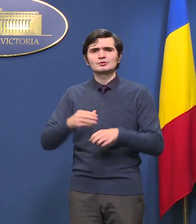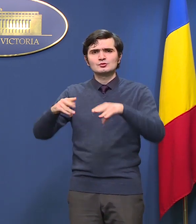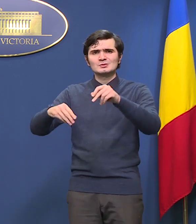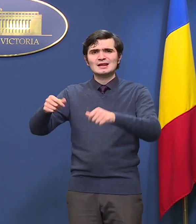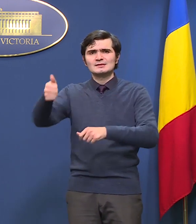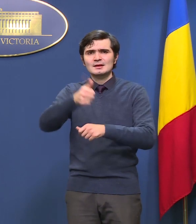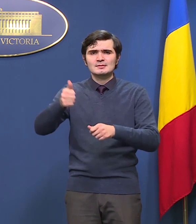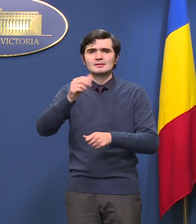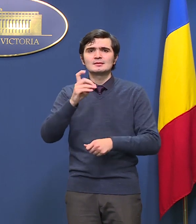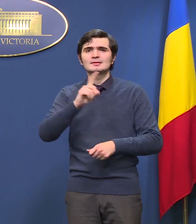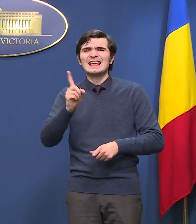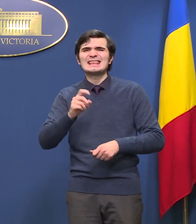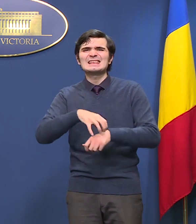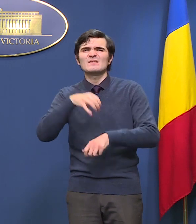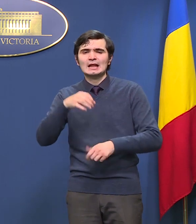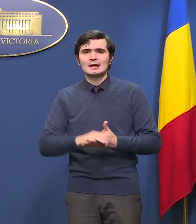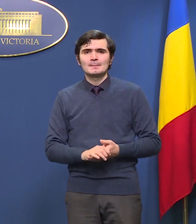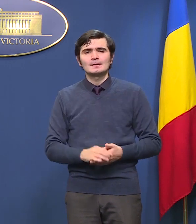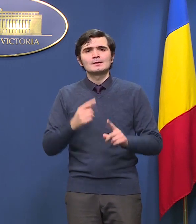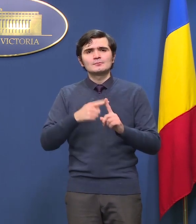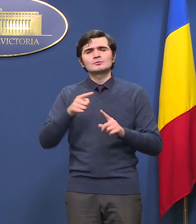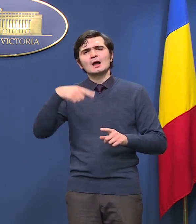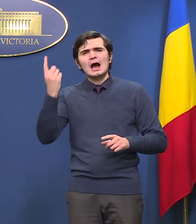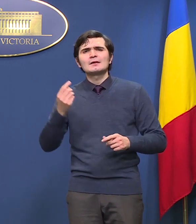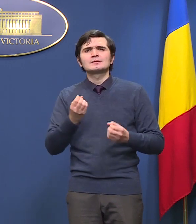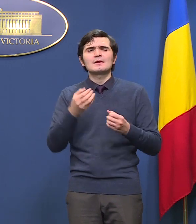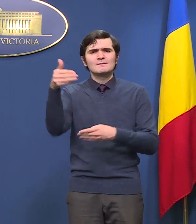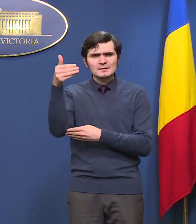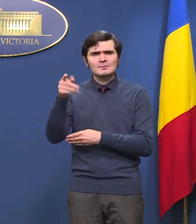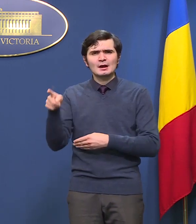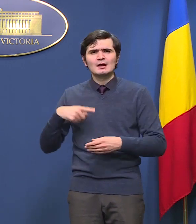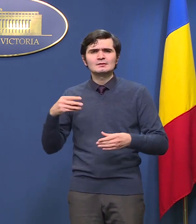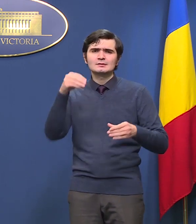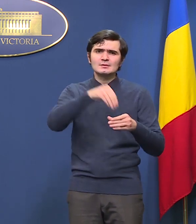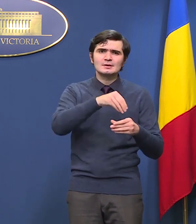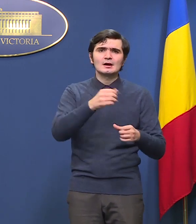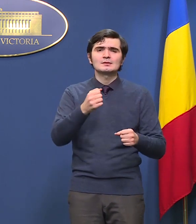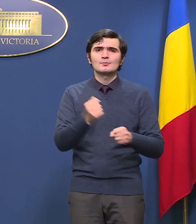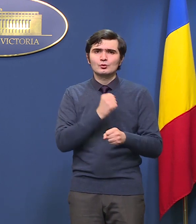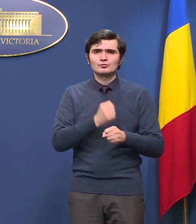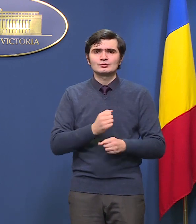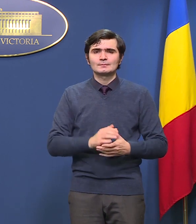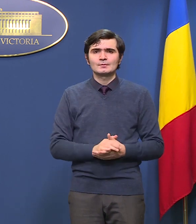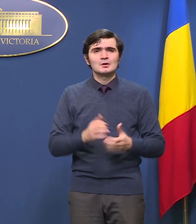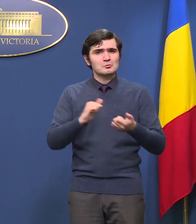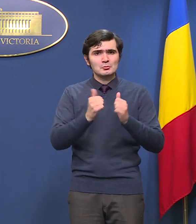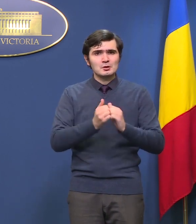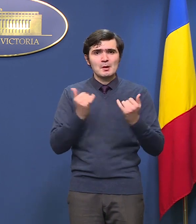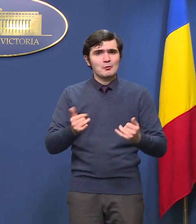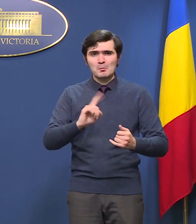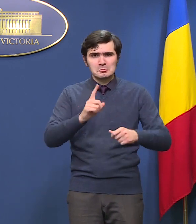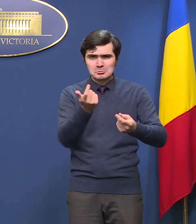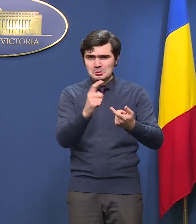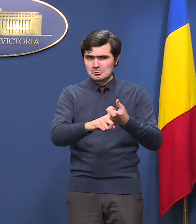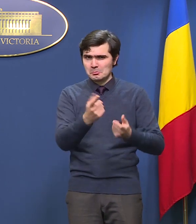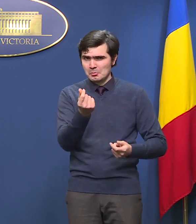dezinfectanți și alte firme care sunt implicate în producerea de astfel de... Deci problema nu sunt banii în momentul de față.